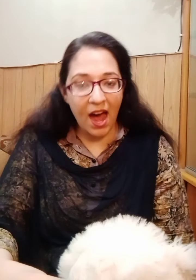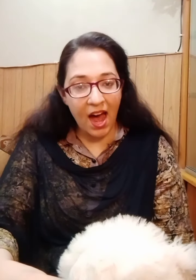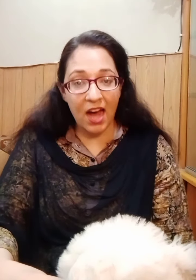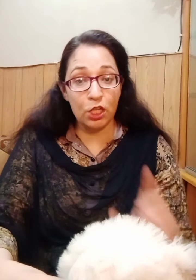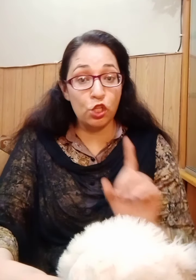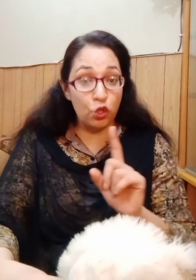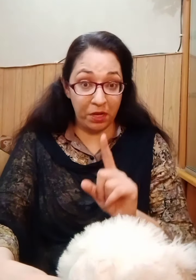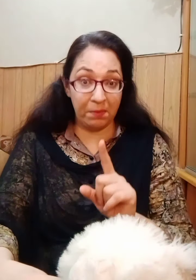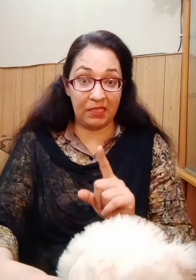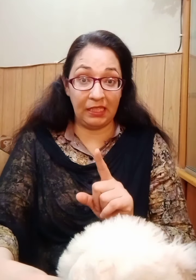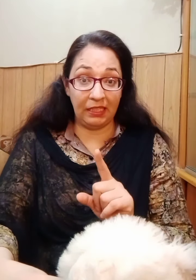छोटे-छोटे